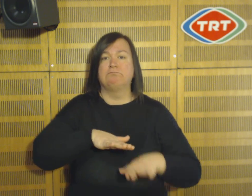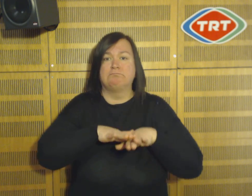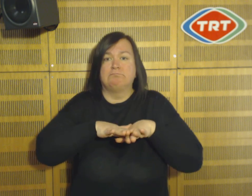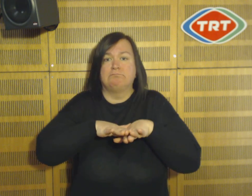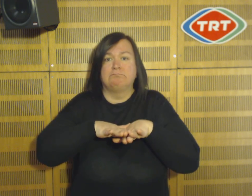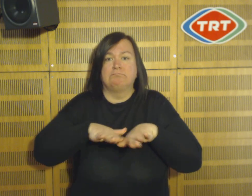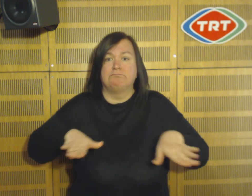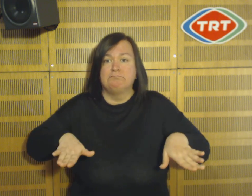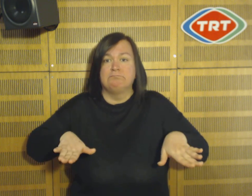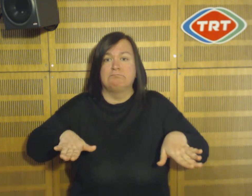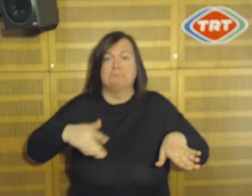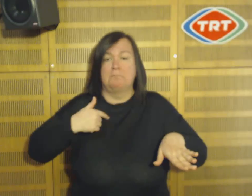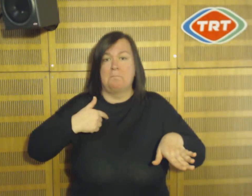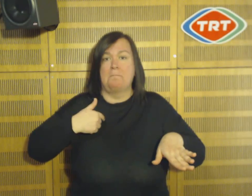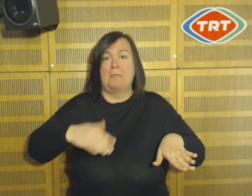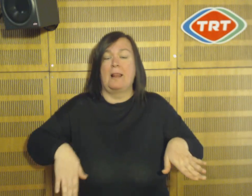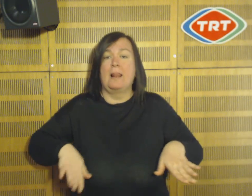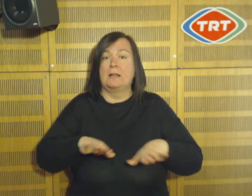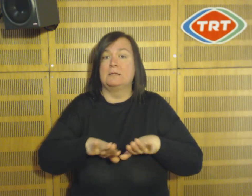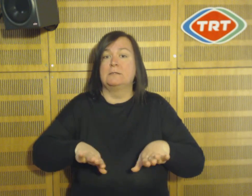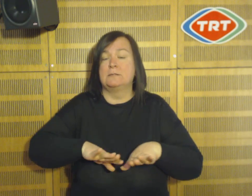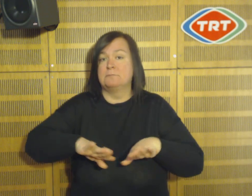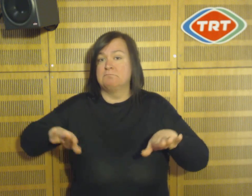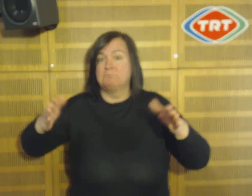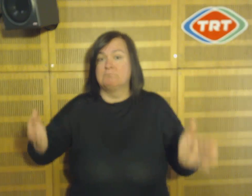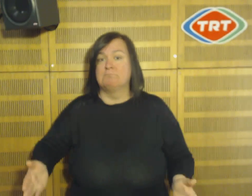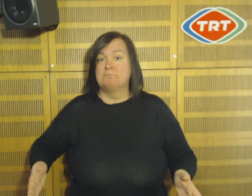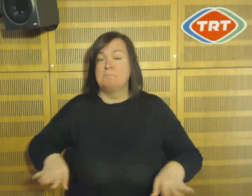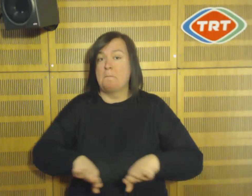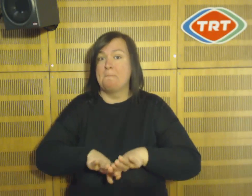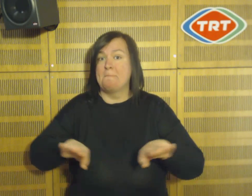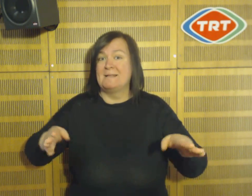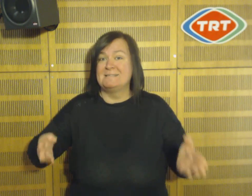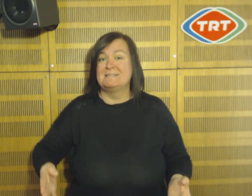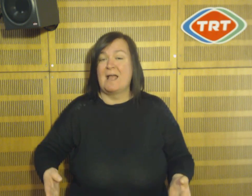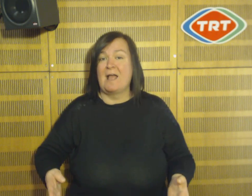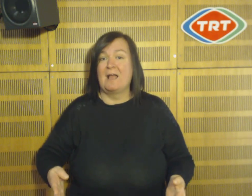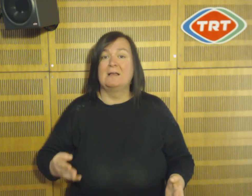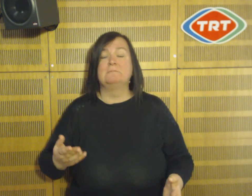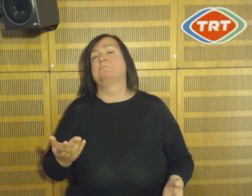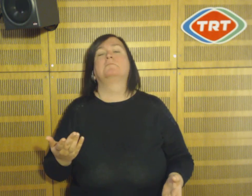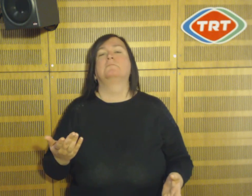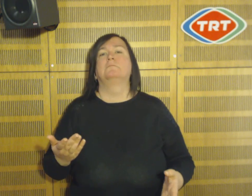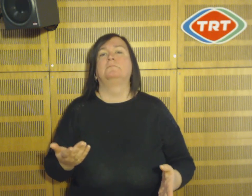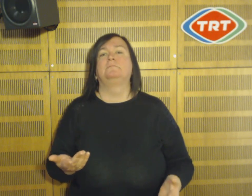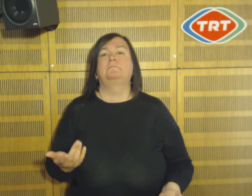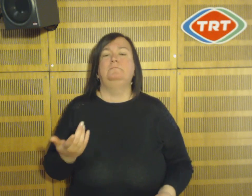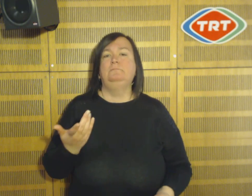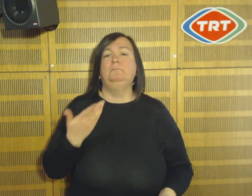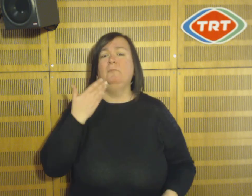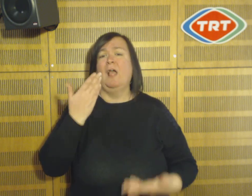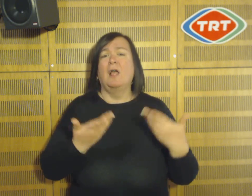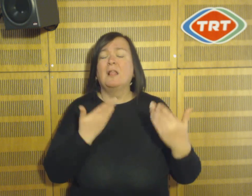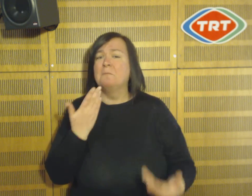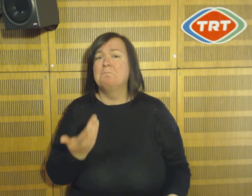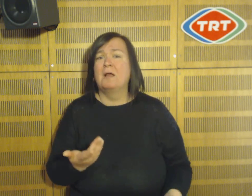bel hizasına getiriliyor ve sonra sağdan sola doğru el şey dışı doğru yöneliyor diye bahsetmek Aslında